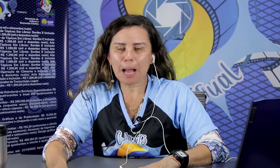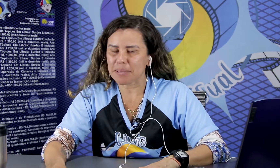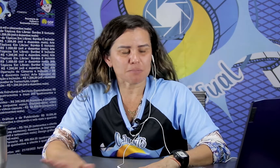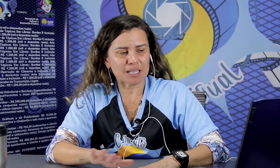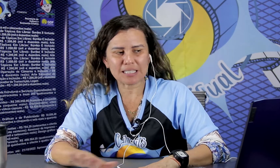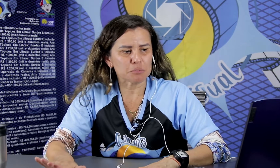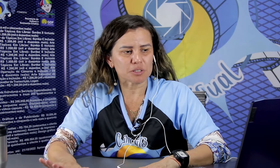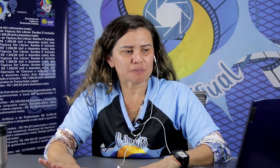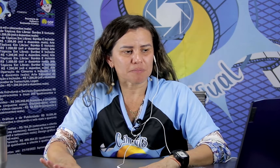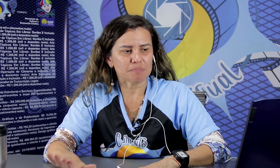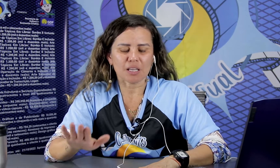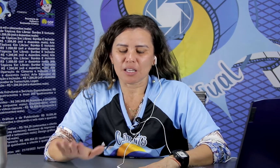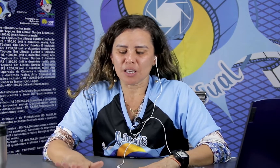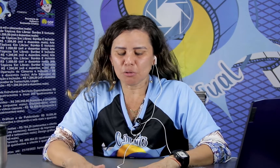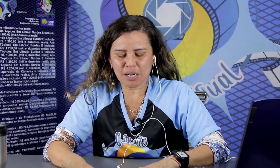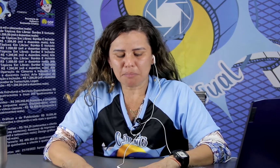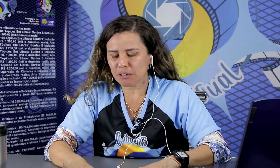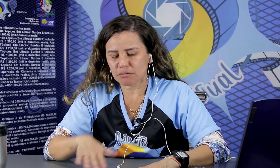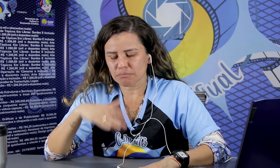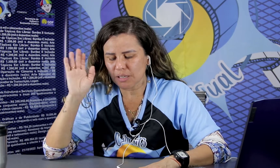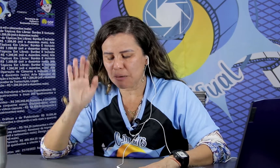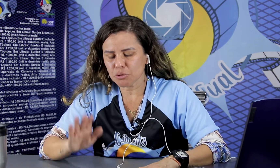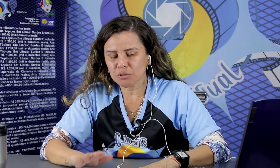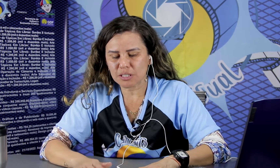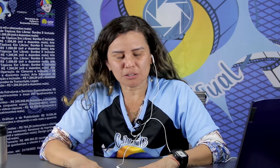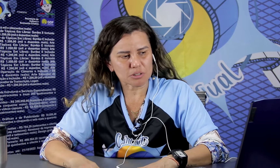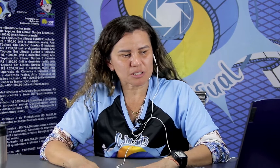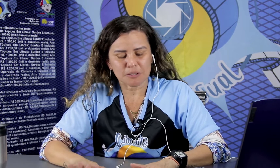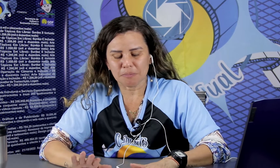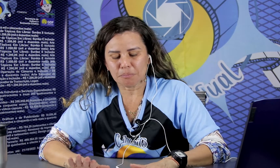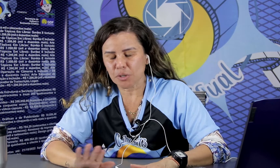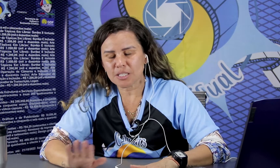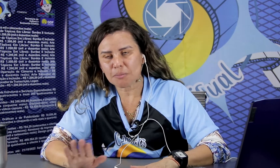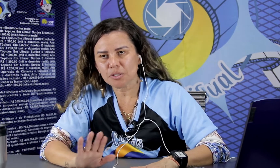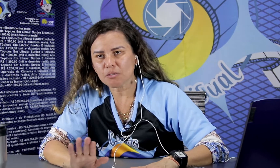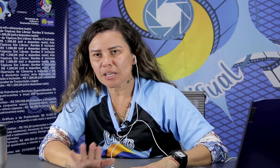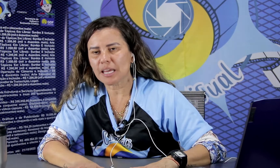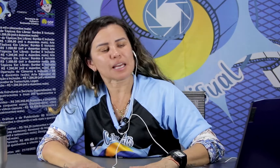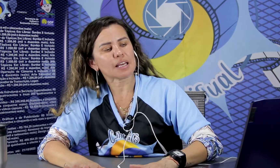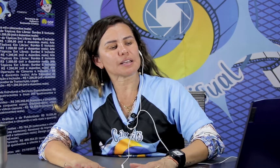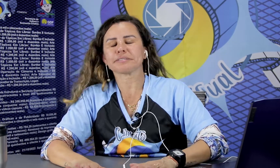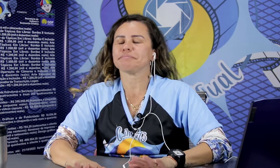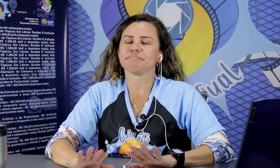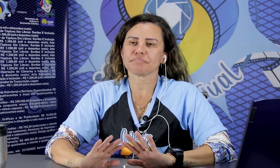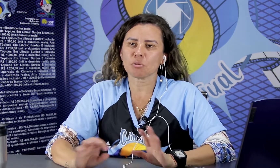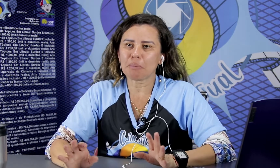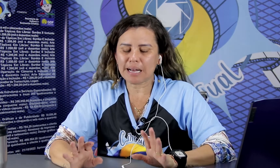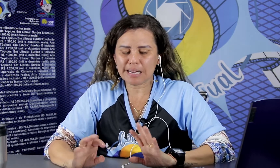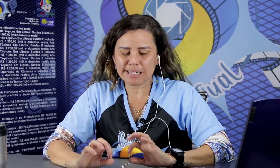mesma, nada muda. Eu trabalho há muitos anos, por exemplo, no Enem, no PAS,